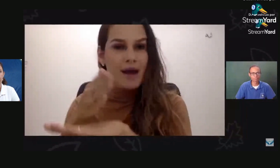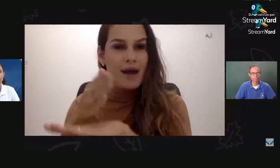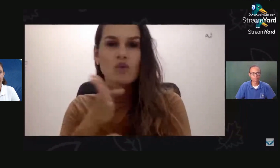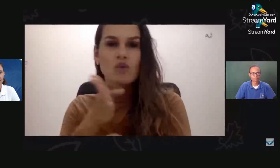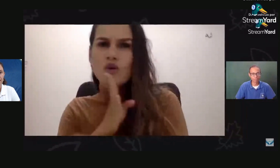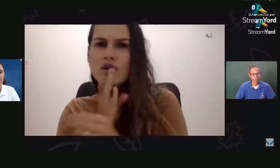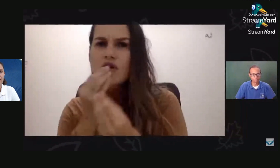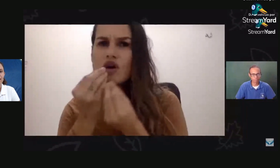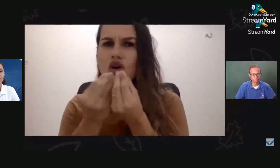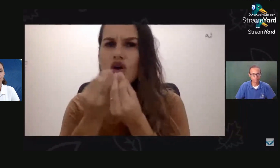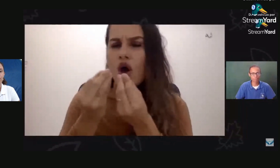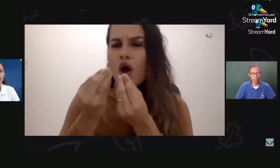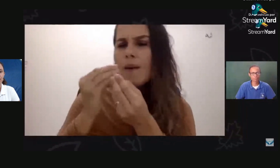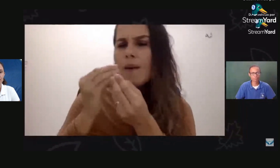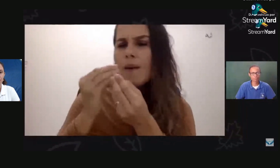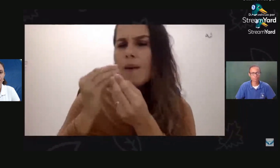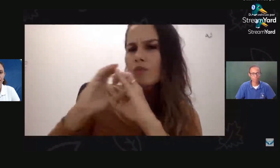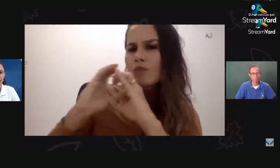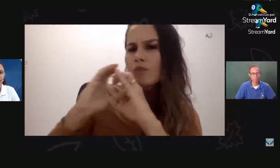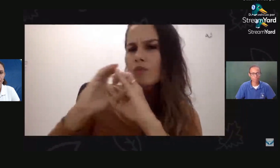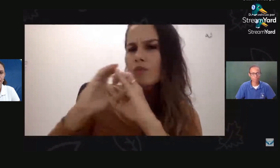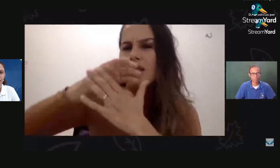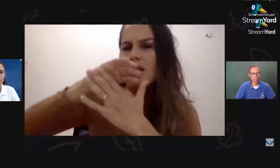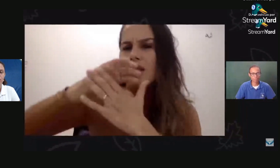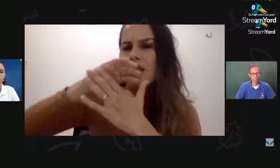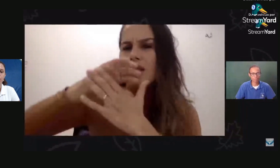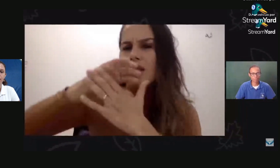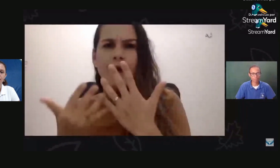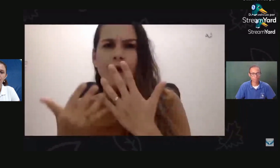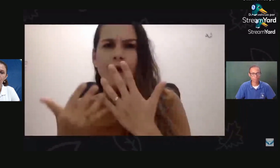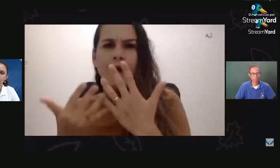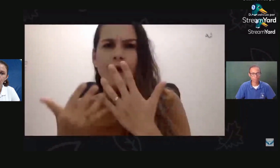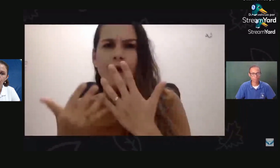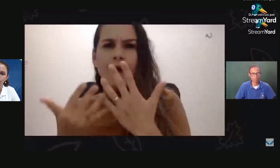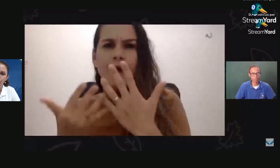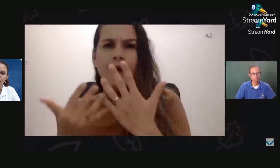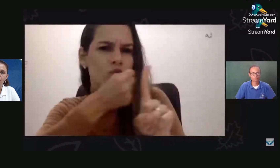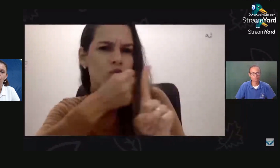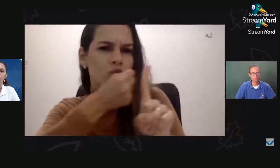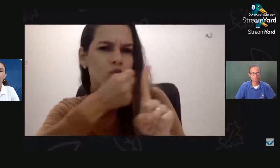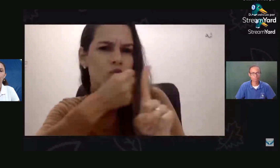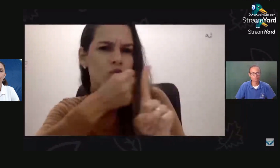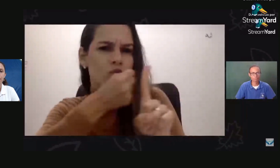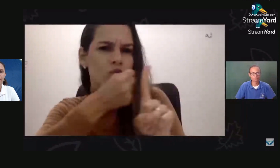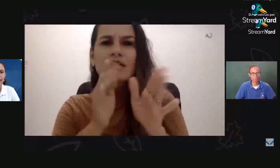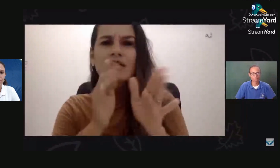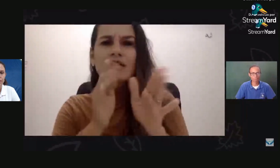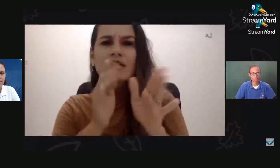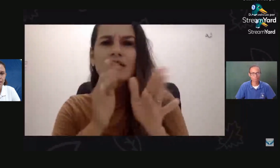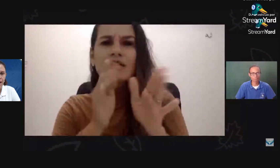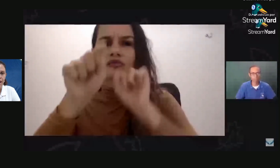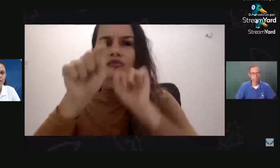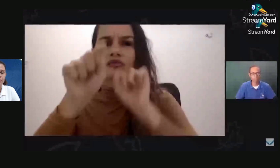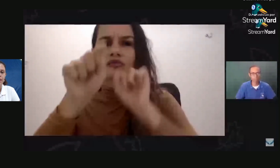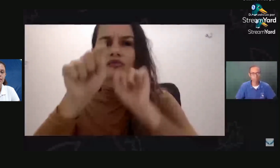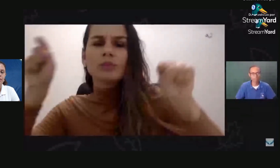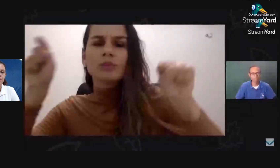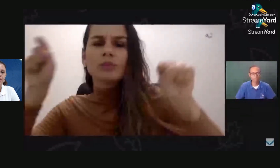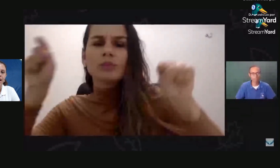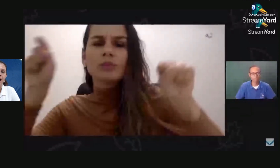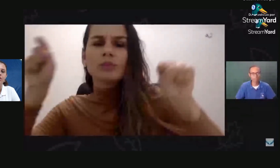que os pais conheçam verdadeiramente a comunicação do seu filho, lutem pela língua de sinais,